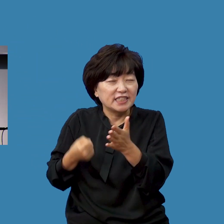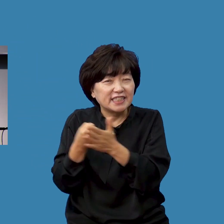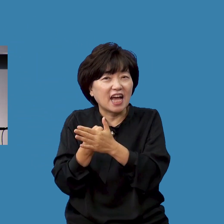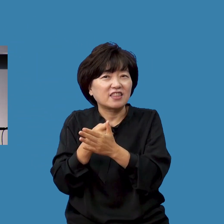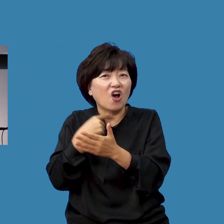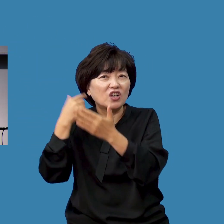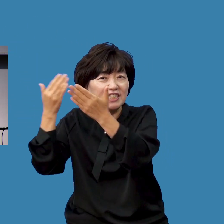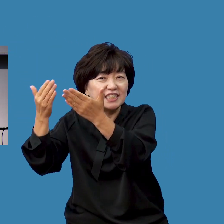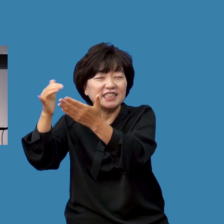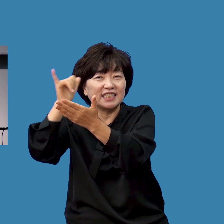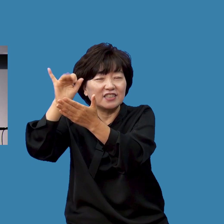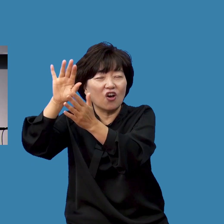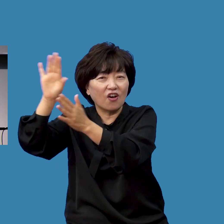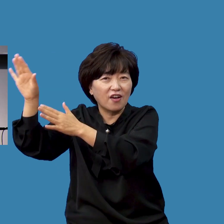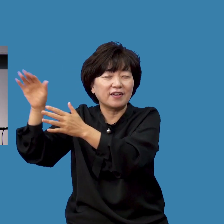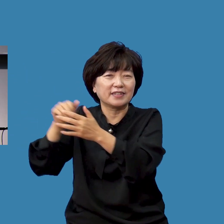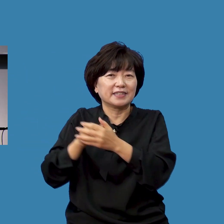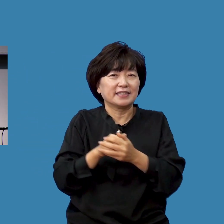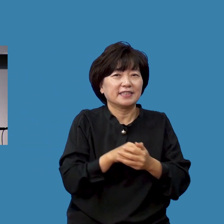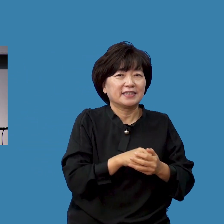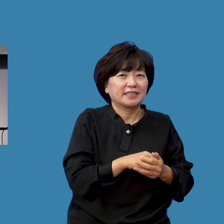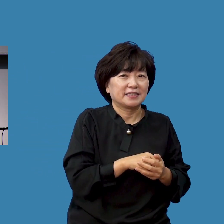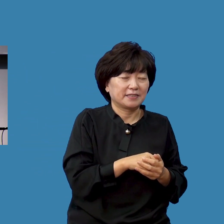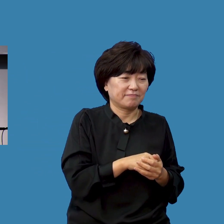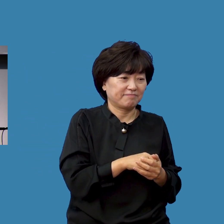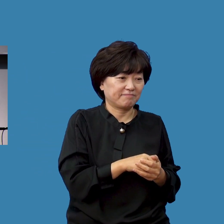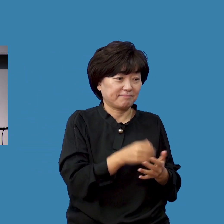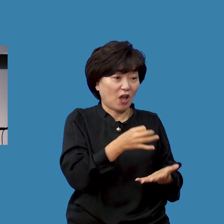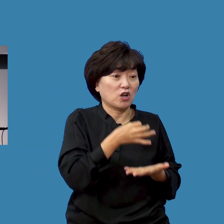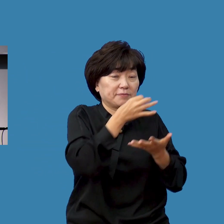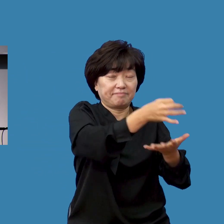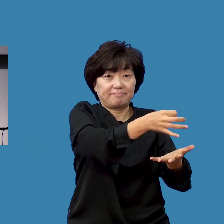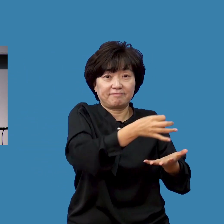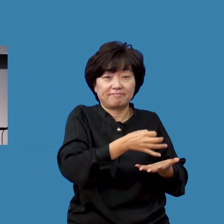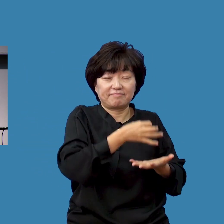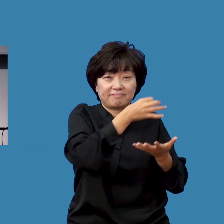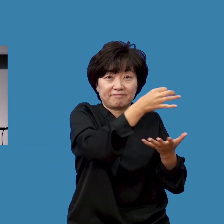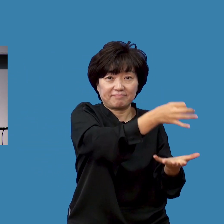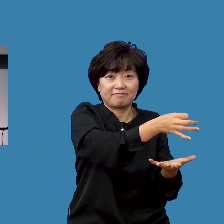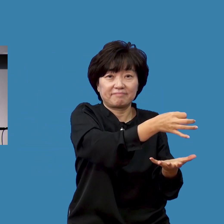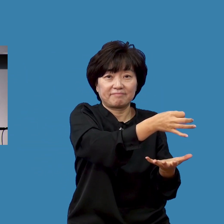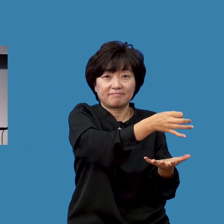이런 게 심어지는 건데, 근데 약간 보이는 세계에 어떤 헌금이 드려졌어요. 자,